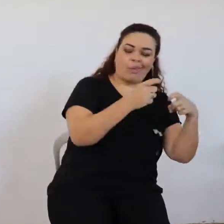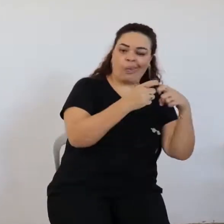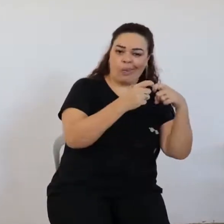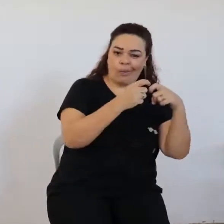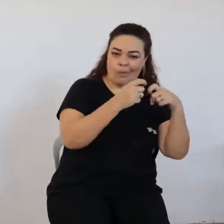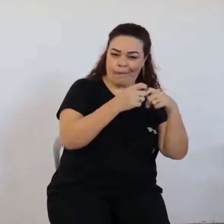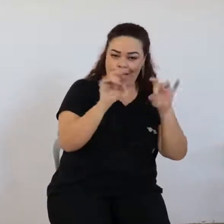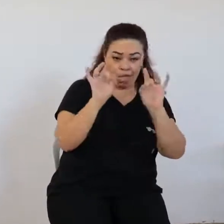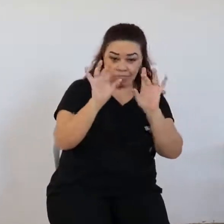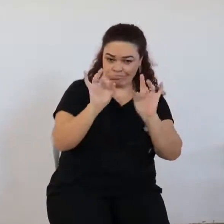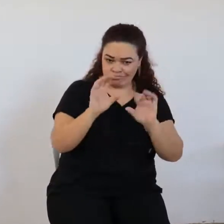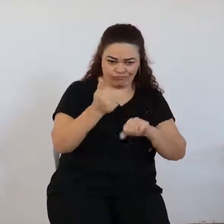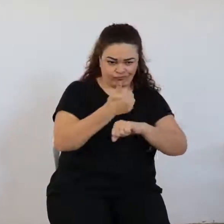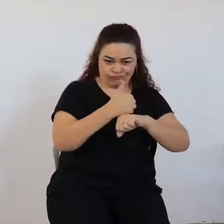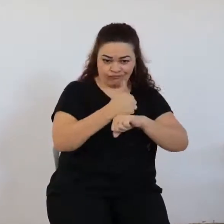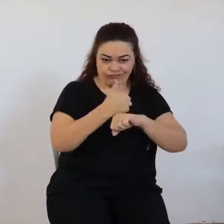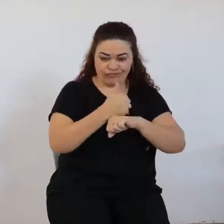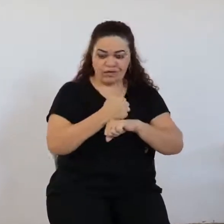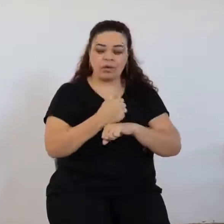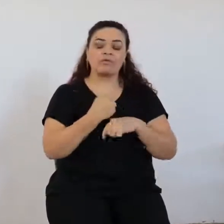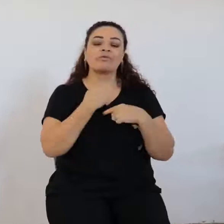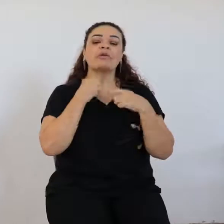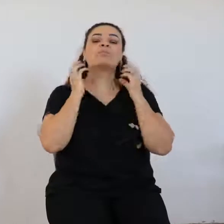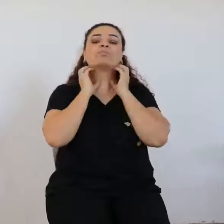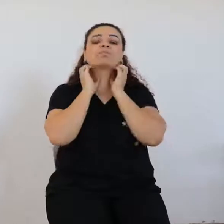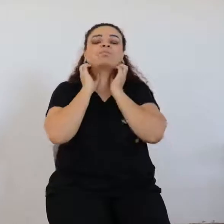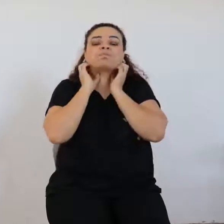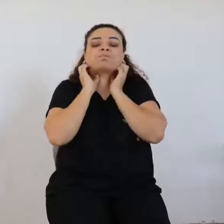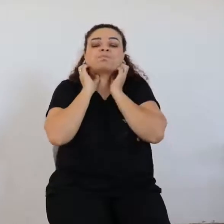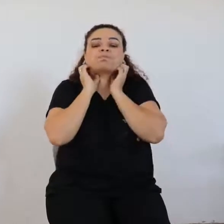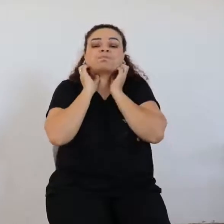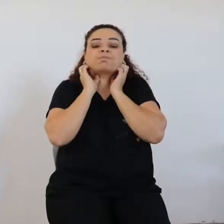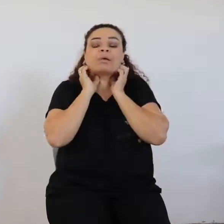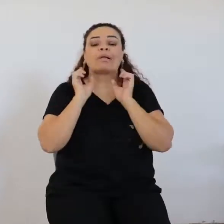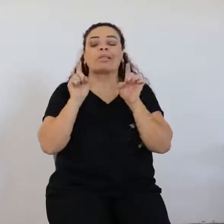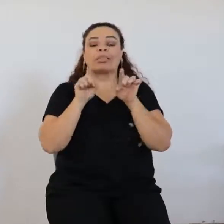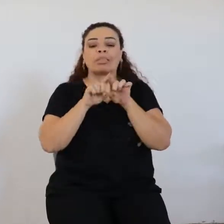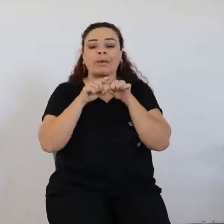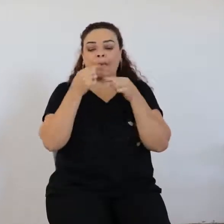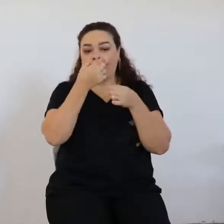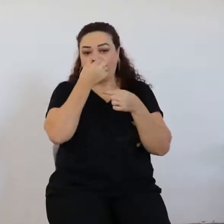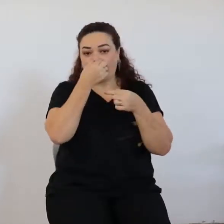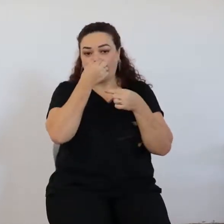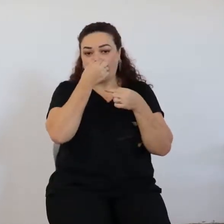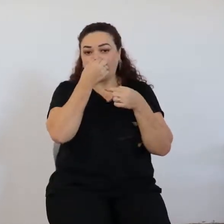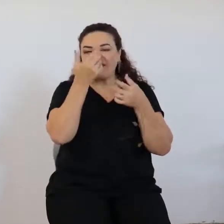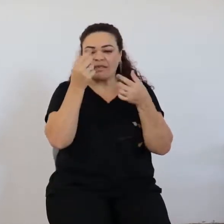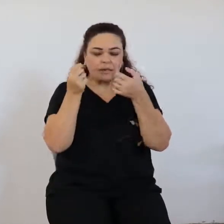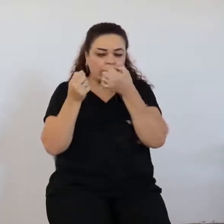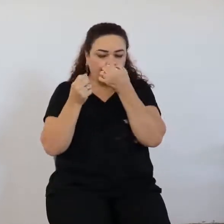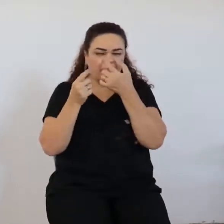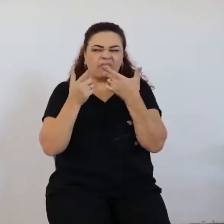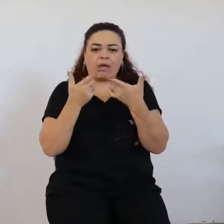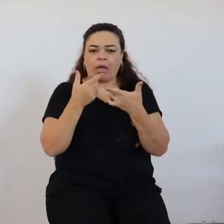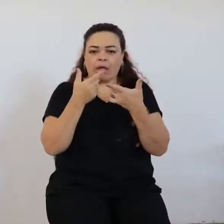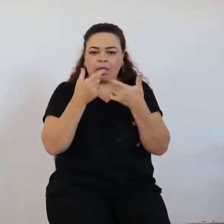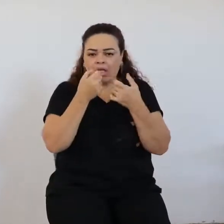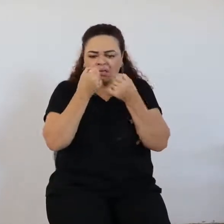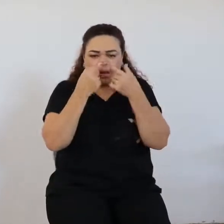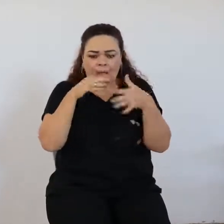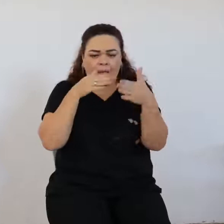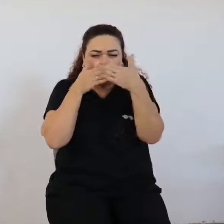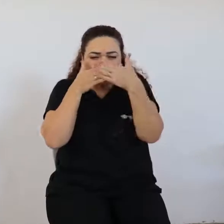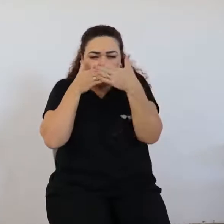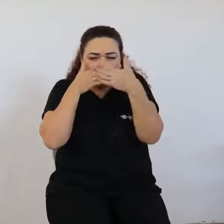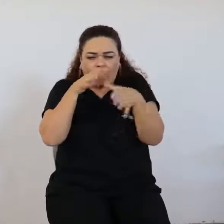esponjosa, uma amígdala muito grande, tem que fazer um tratamento, né, que às vezes é medicamentoso, às vezes pode ser cirúrgico, às vezes